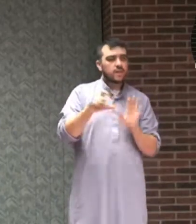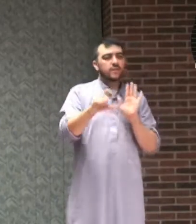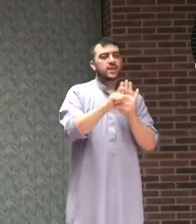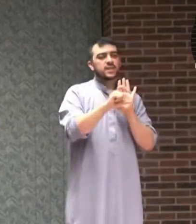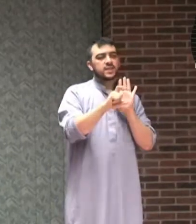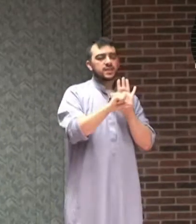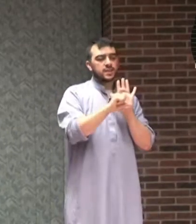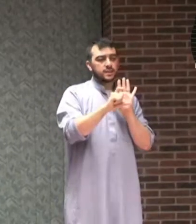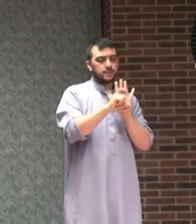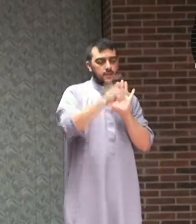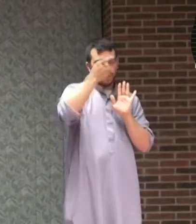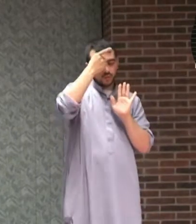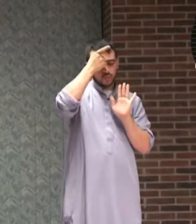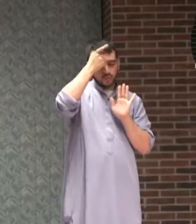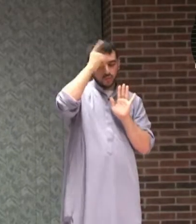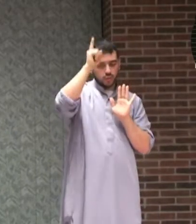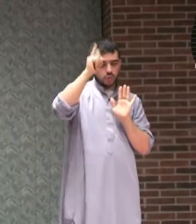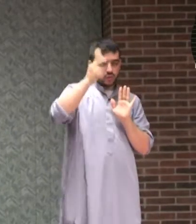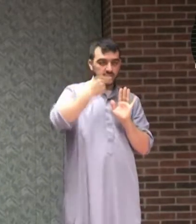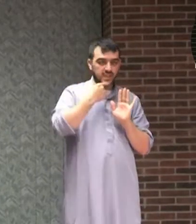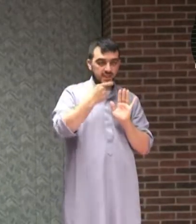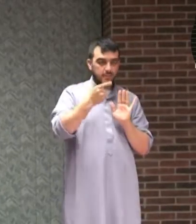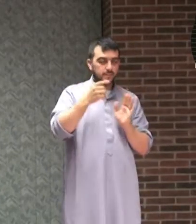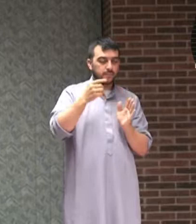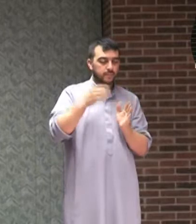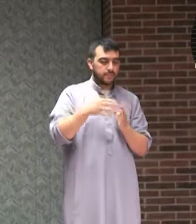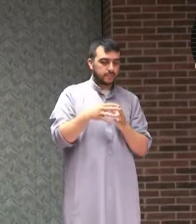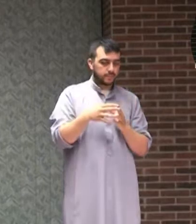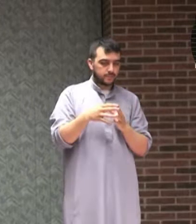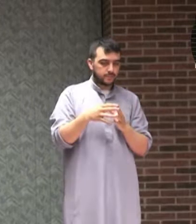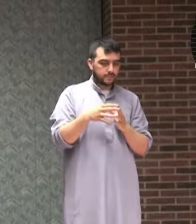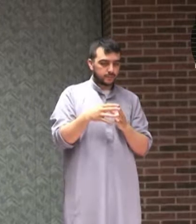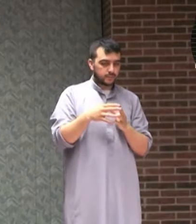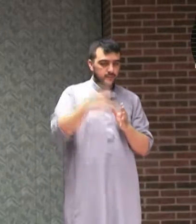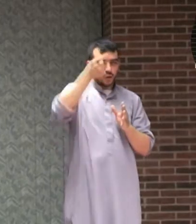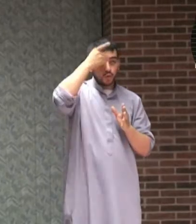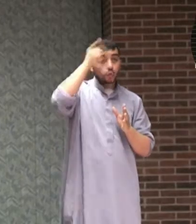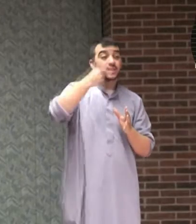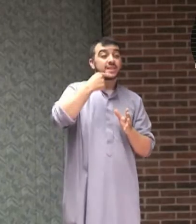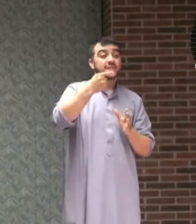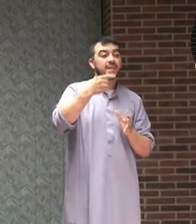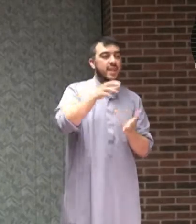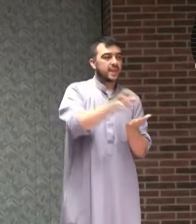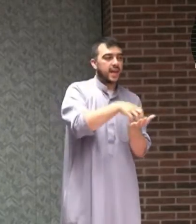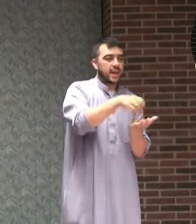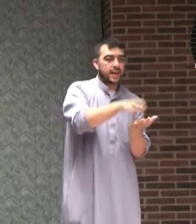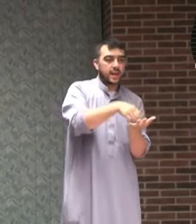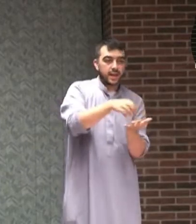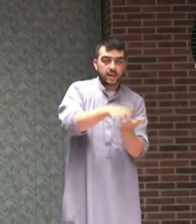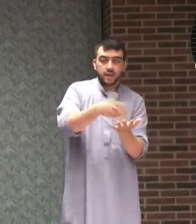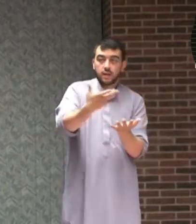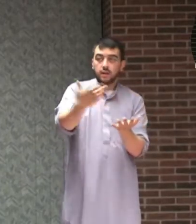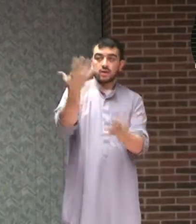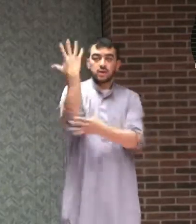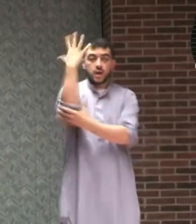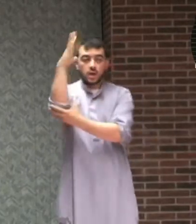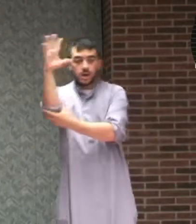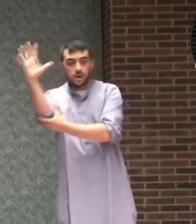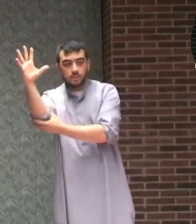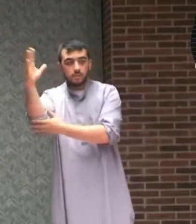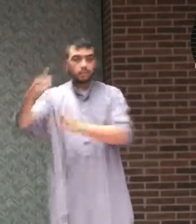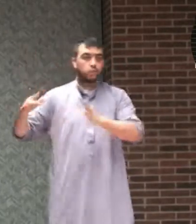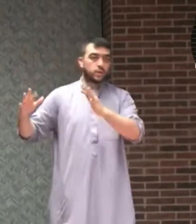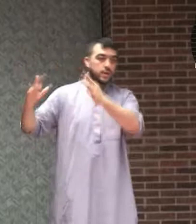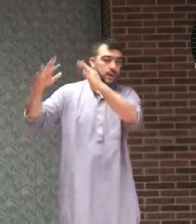subhanahu wa ta'ala dans le Coran al-Karim nous enseigne que la terre et les éléments qui sont sur cette terre